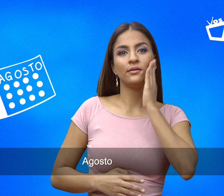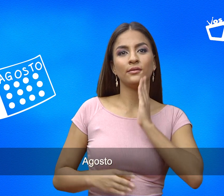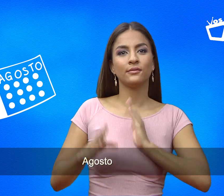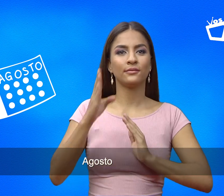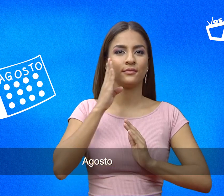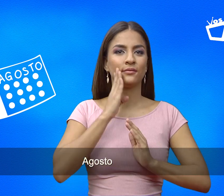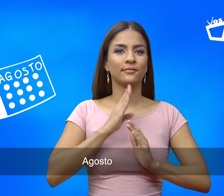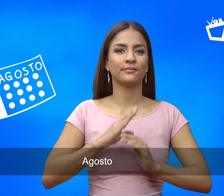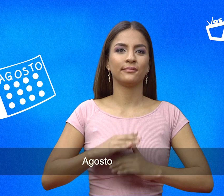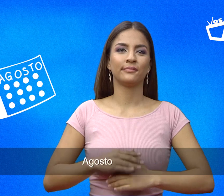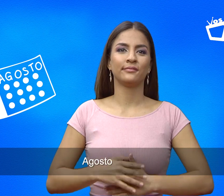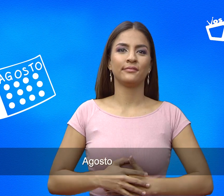agosto